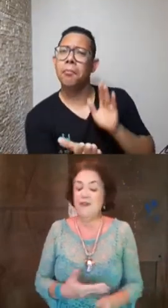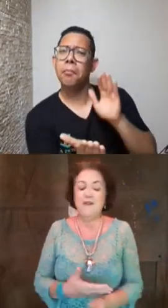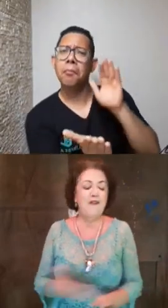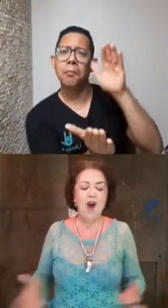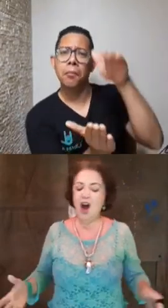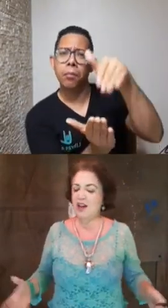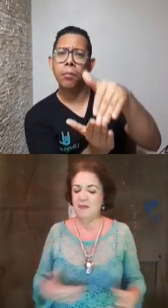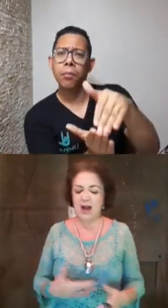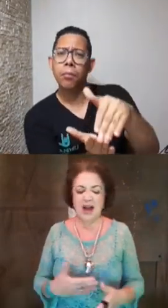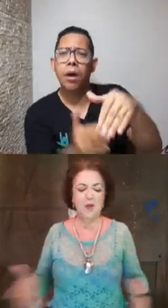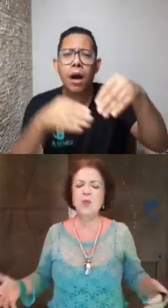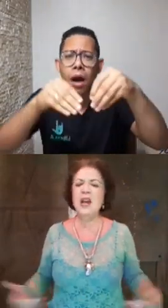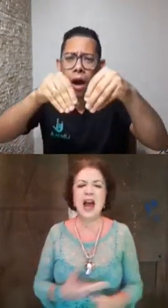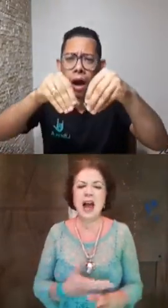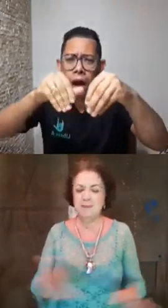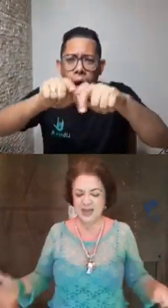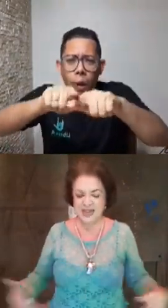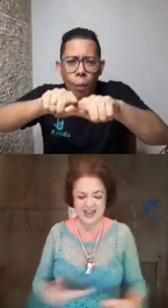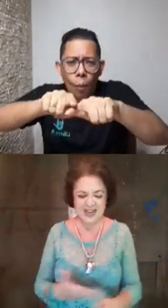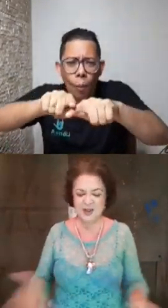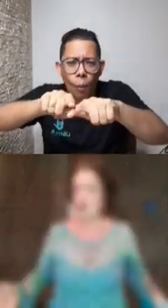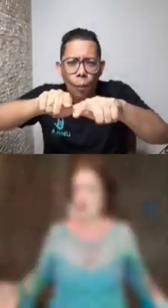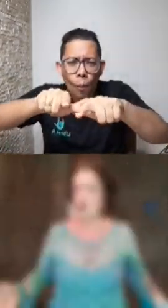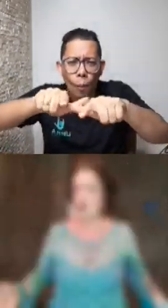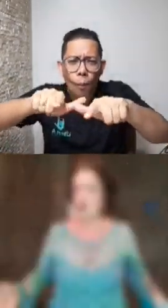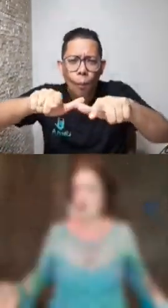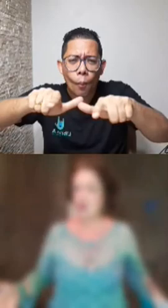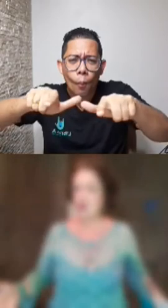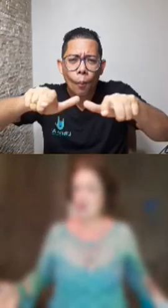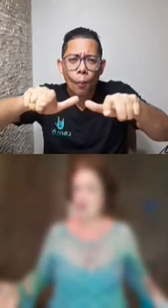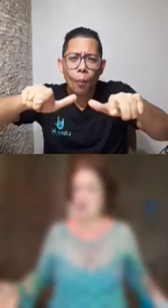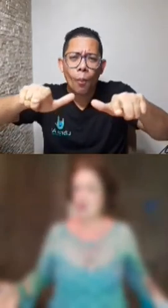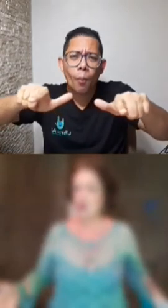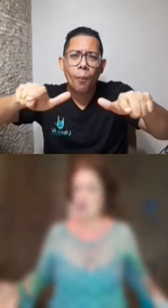E ele forma um labirinto